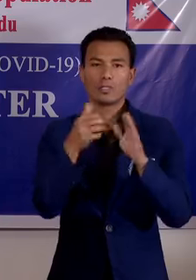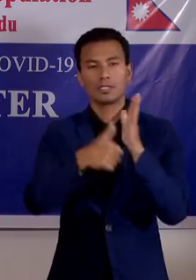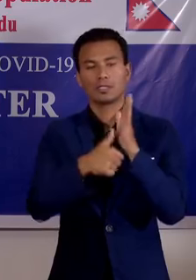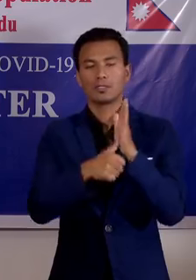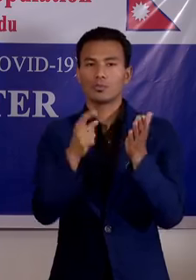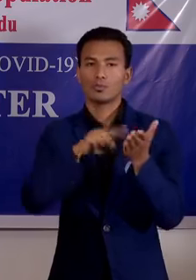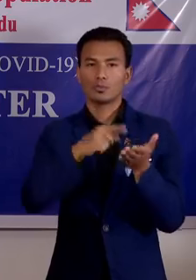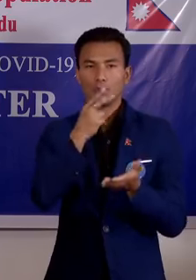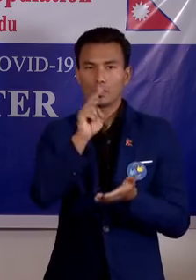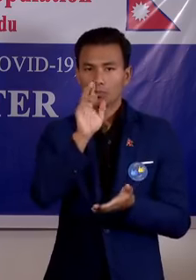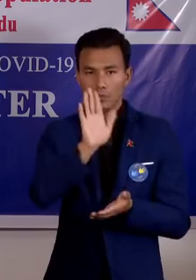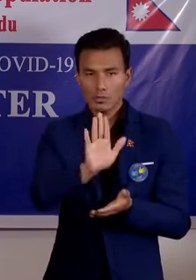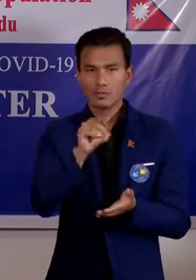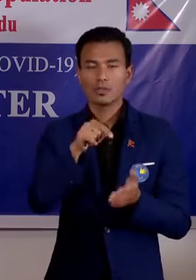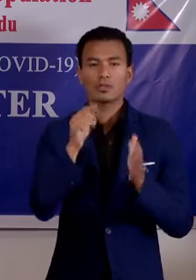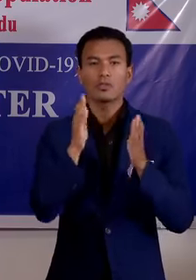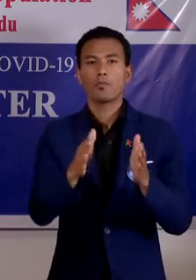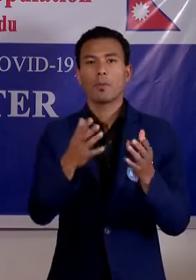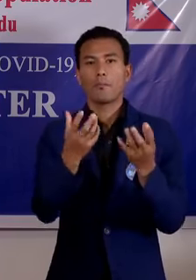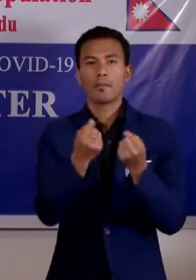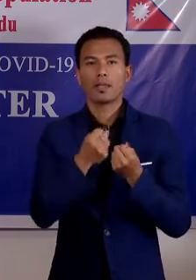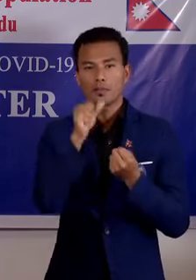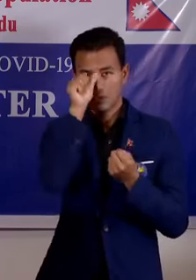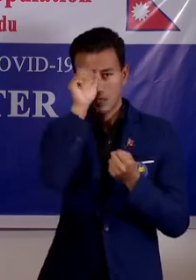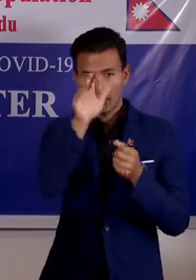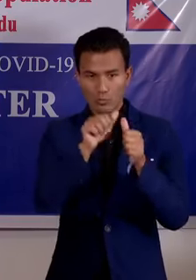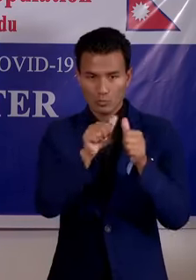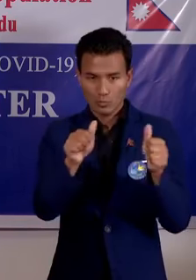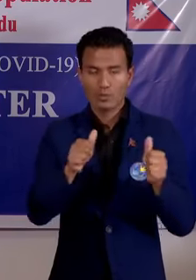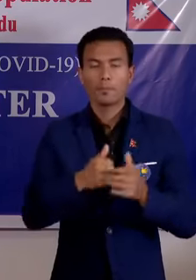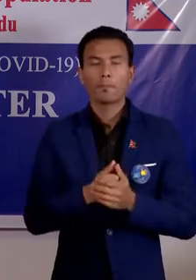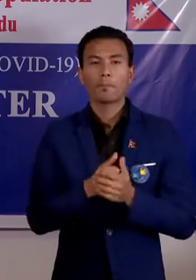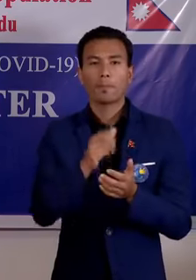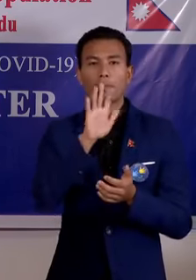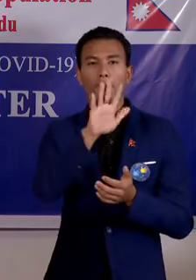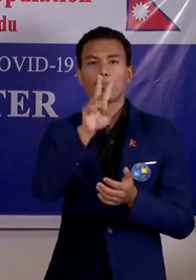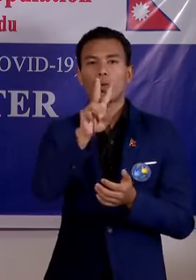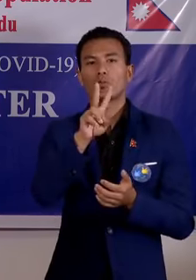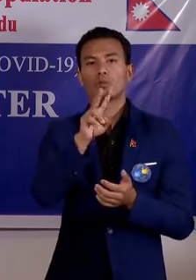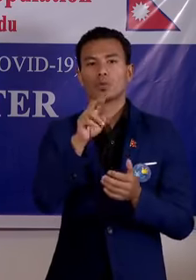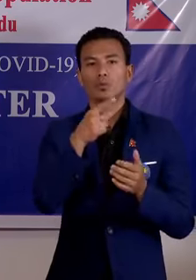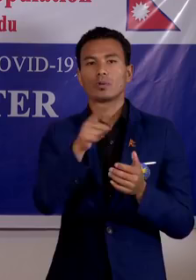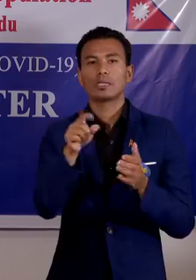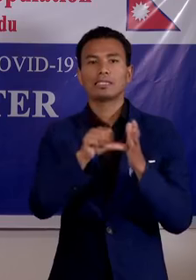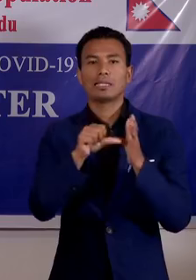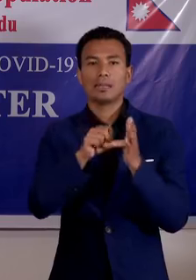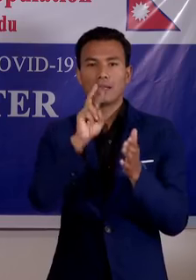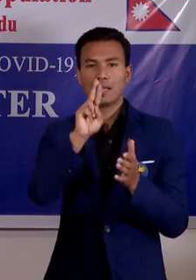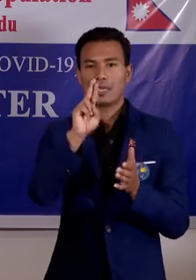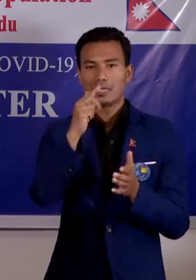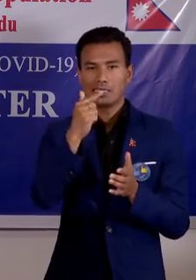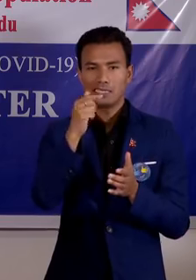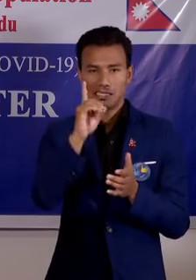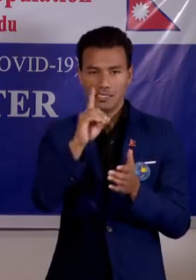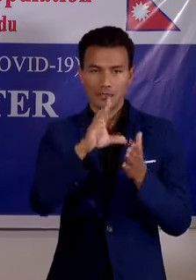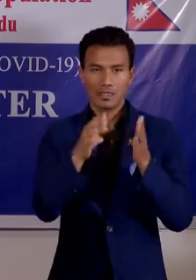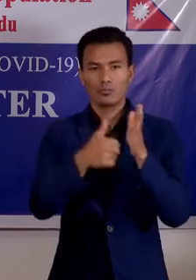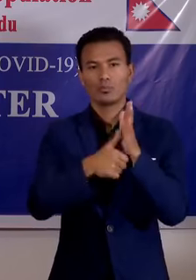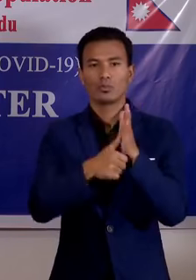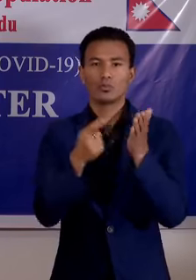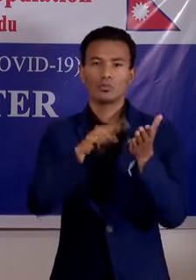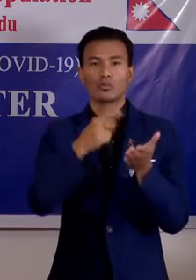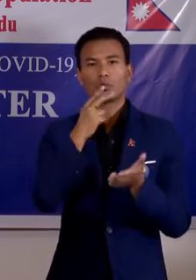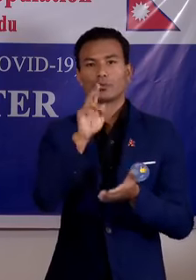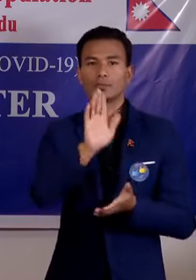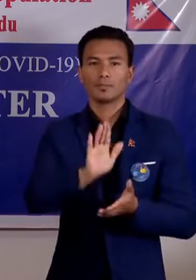छ। आजसम्म हामीलाई प्राप्त जानकारी अनुसार 52 जिल्लाहरूमा आरटिडीबाट परीक्षण गर्ने कार्य सुरु